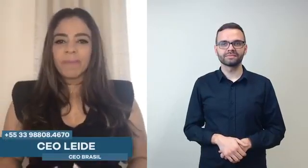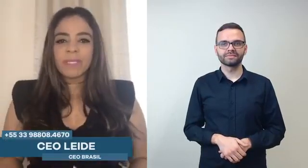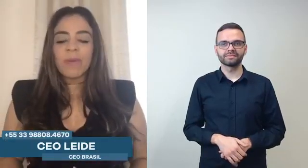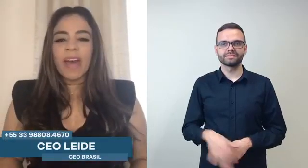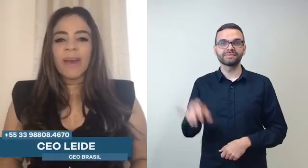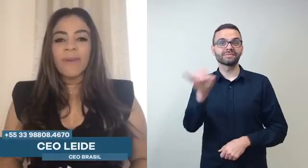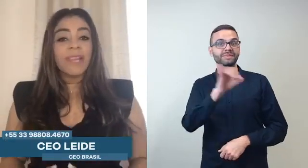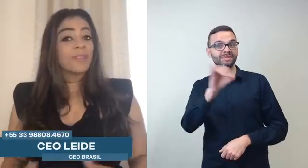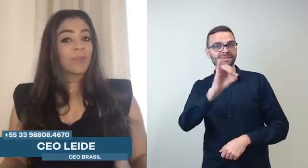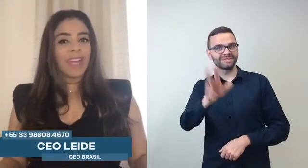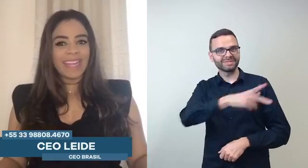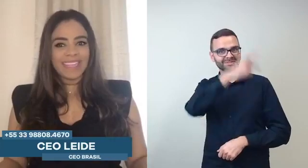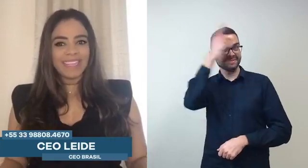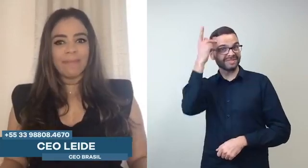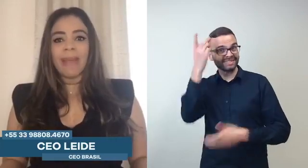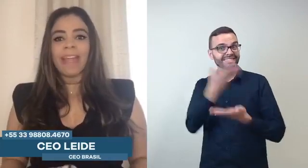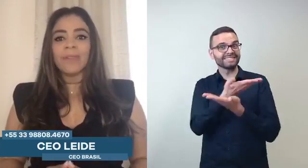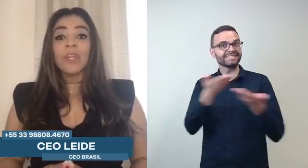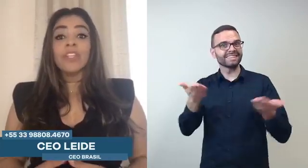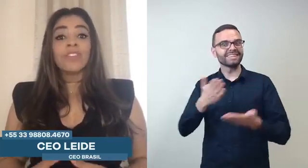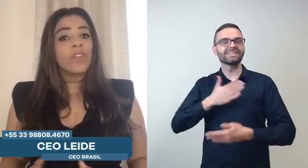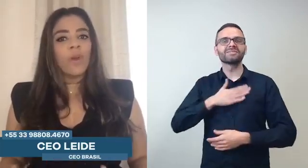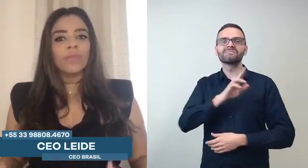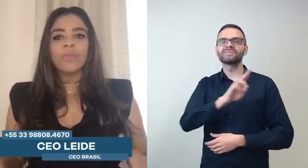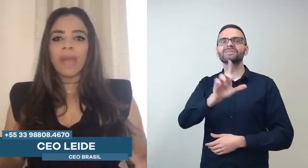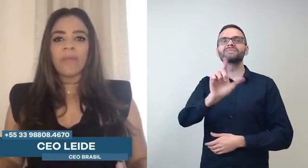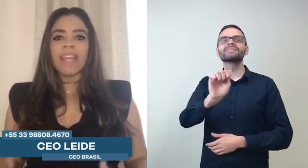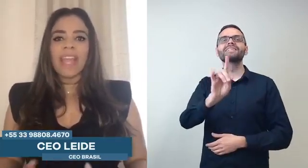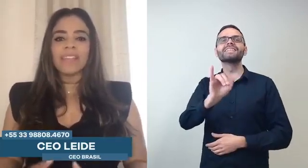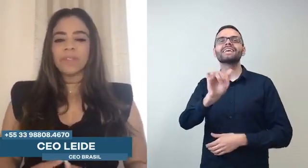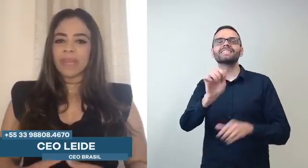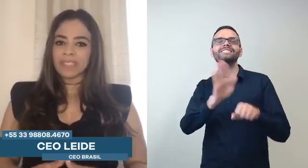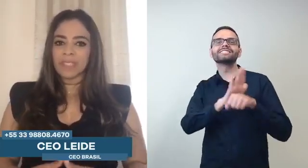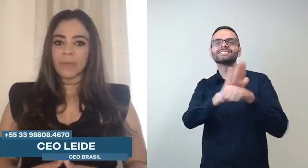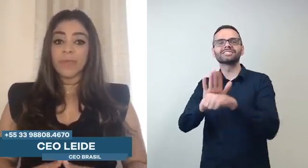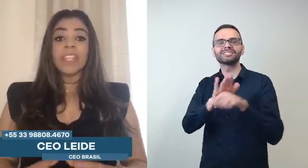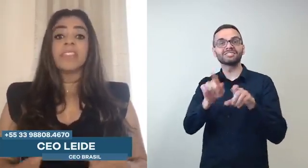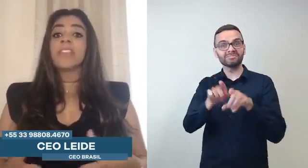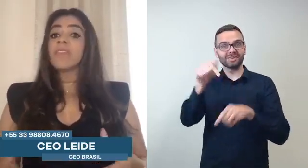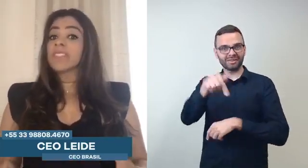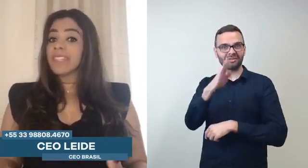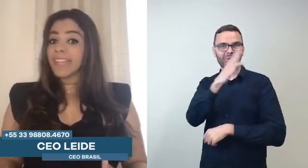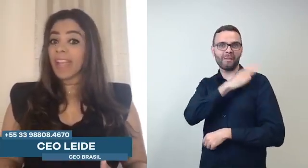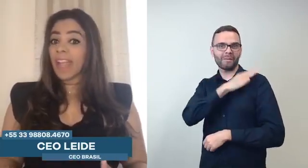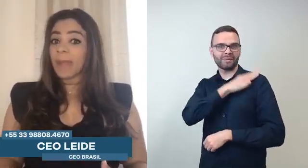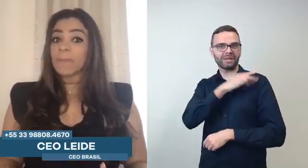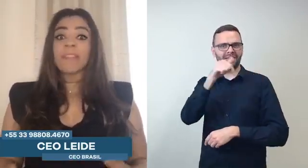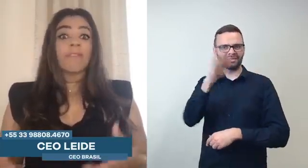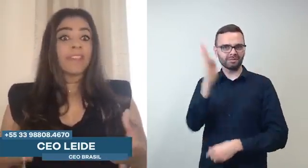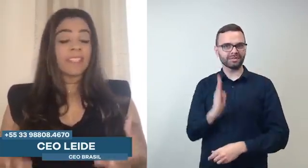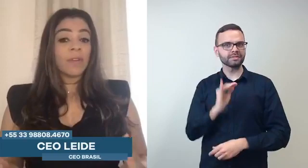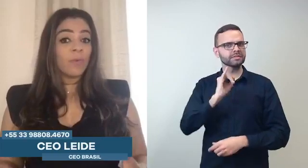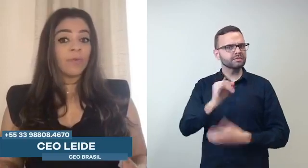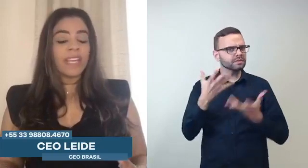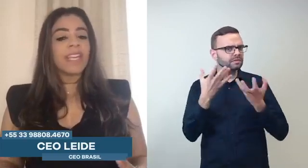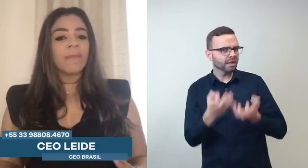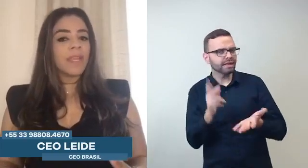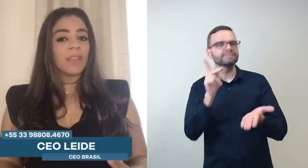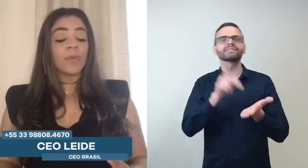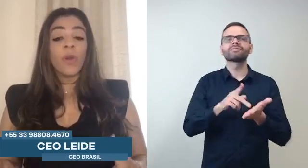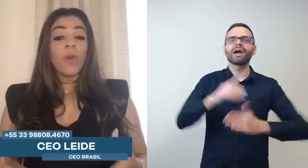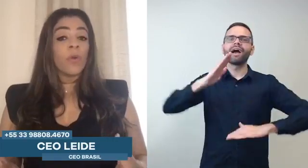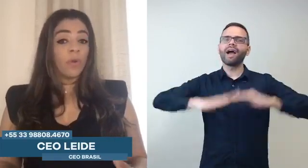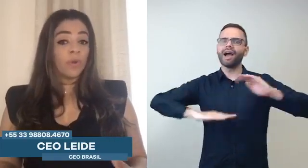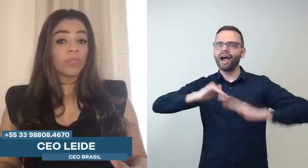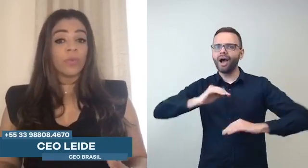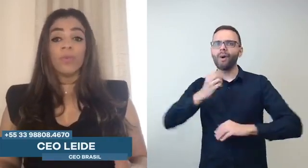Oi pessoal, eu sou a Leide Ramalho, CEO do Marco Riens no Brasil. E se você quer fazer algum